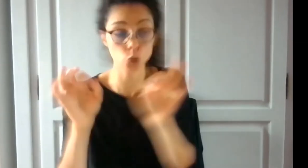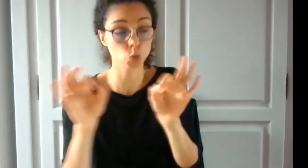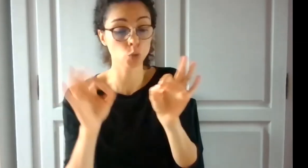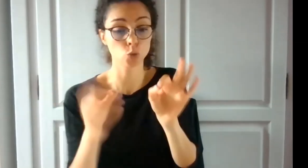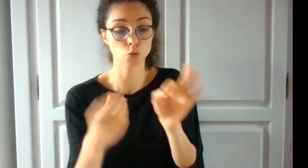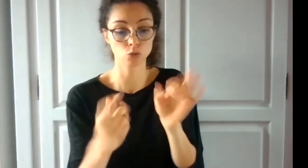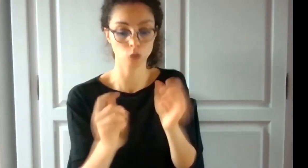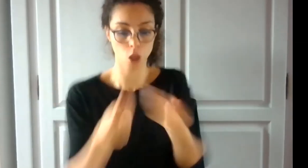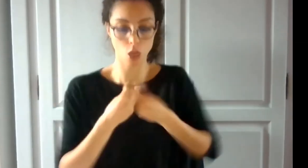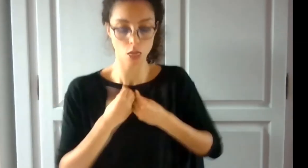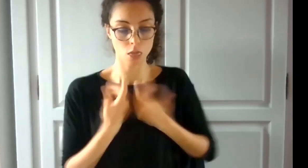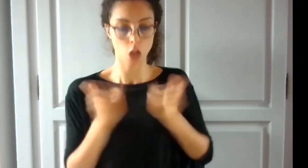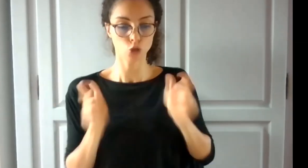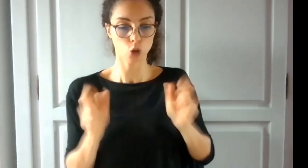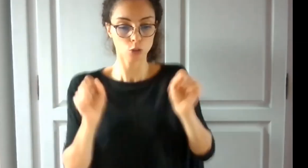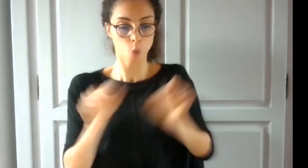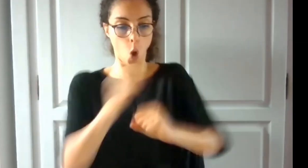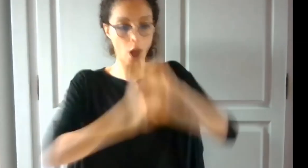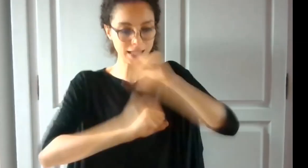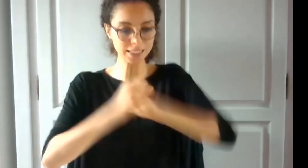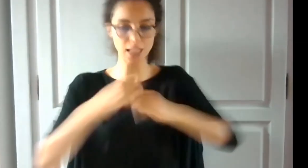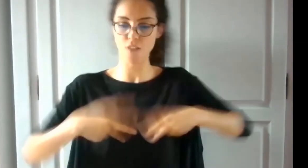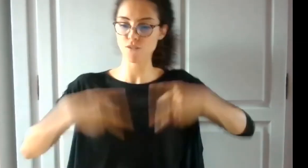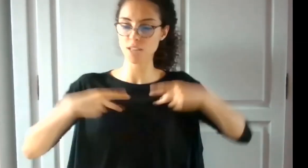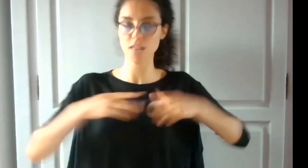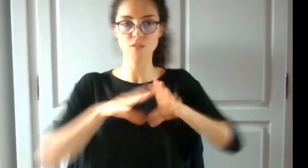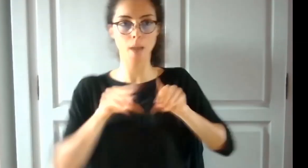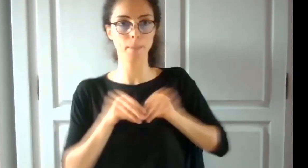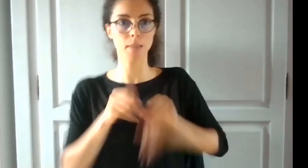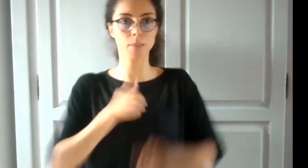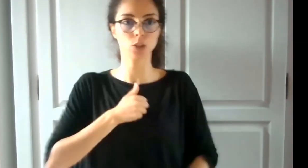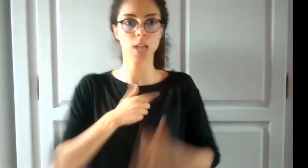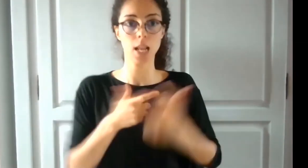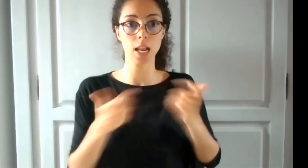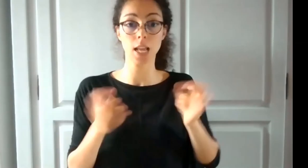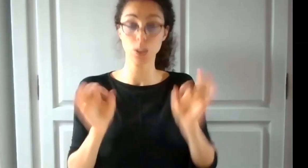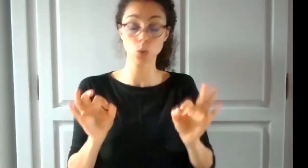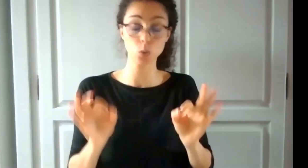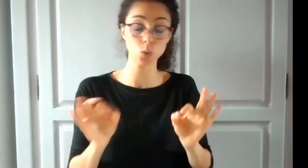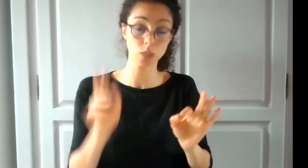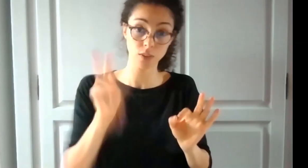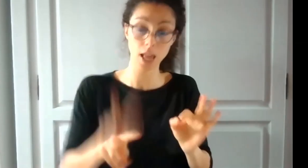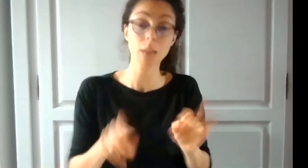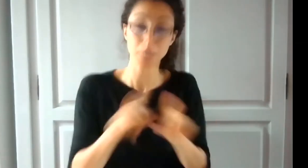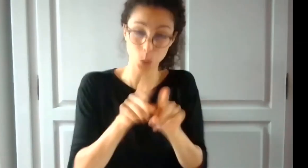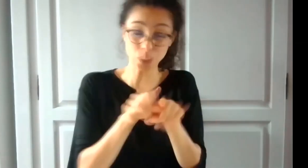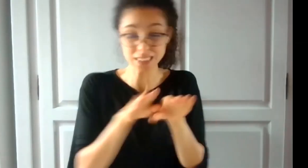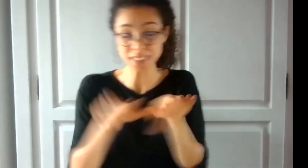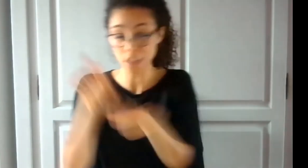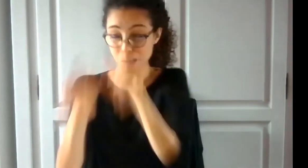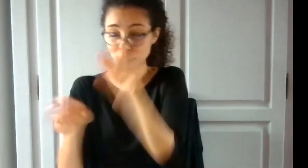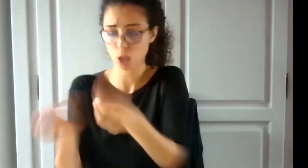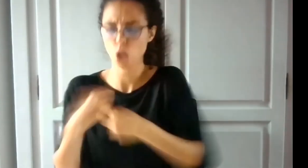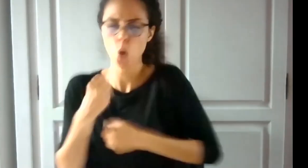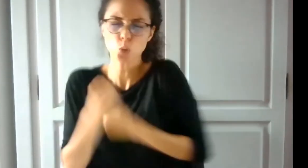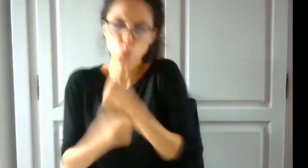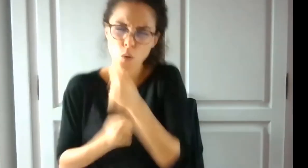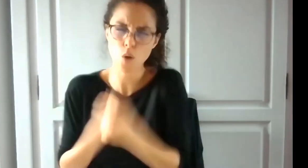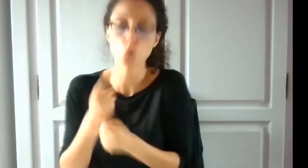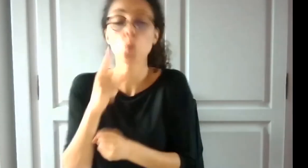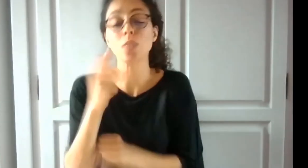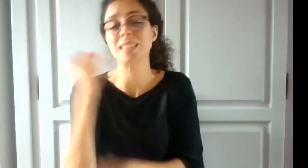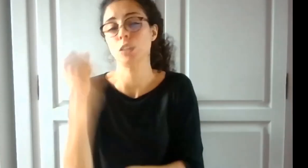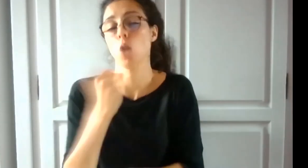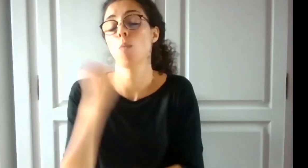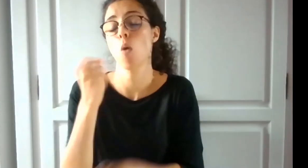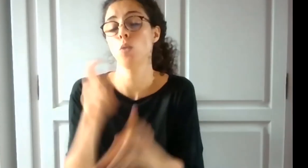bien, il y a un clivage très important sur ces situations avec des personnes qui ont aussi souffert du télétravail ou de l'isolement. Hein. Je